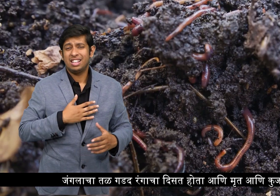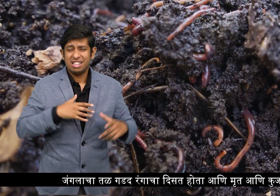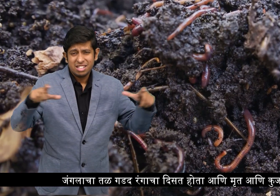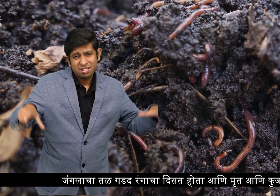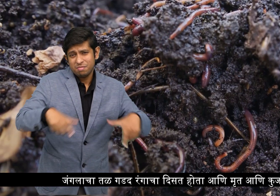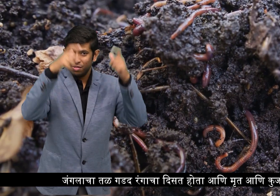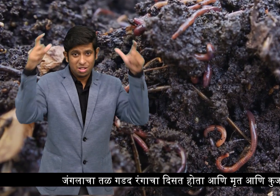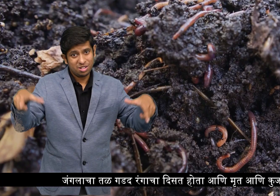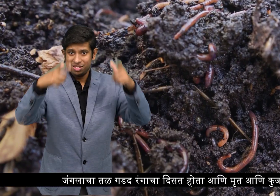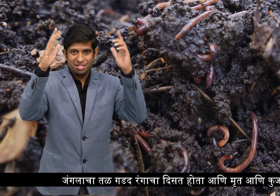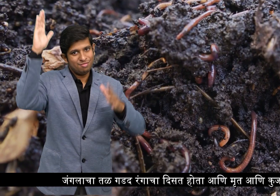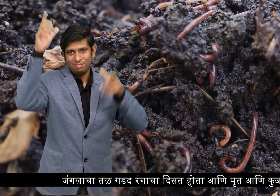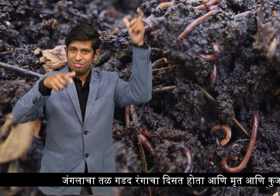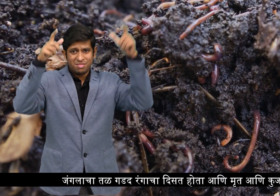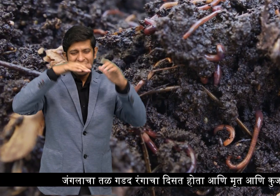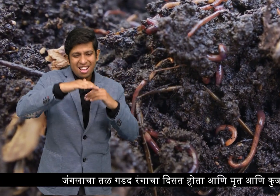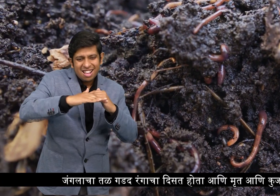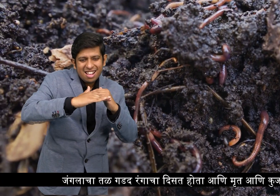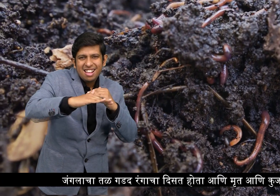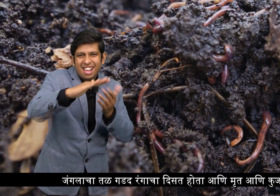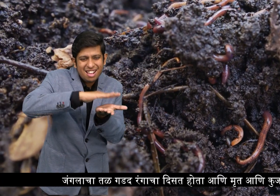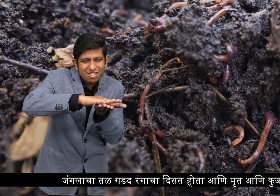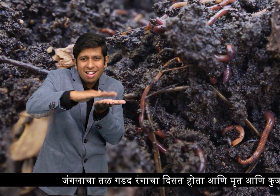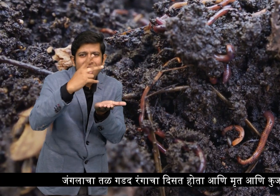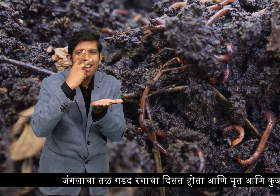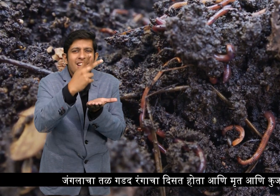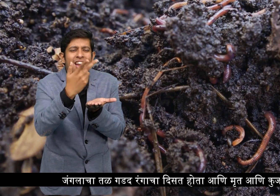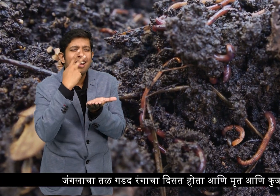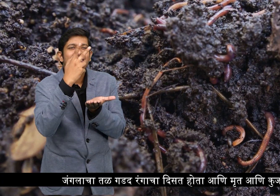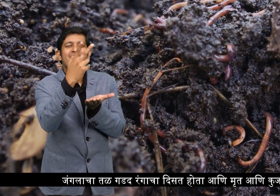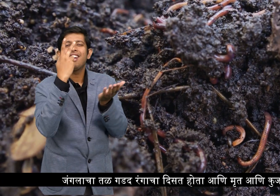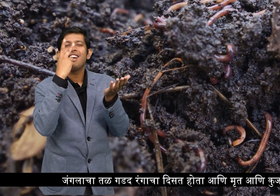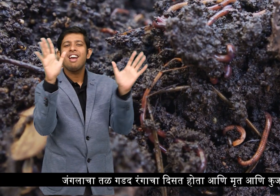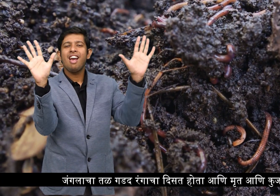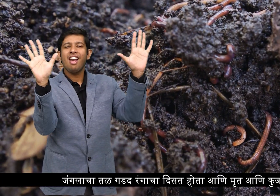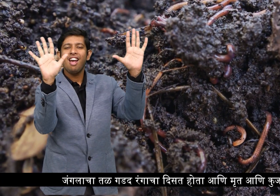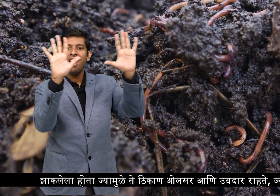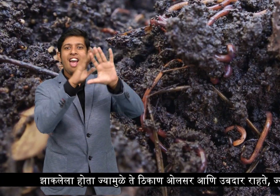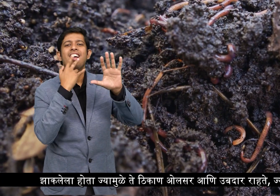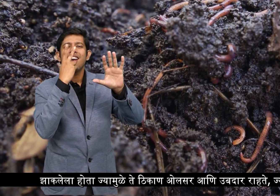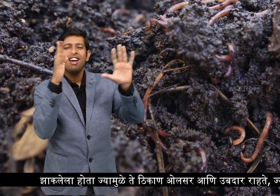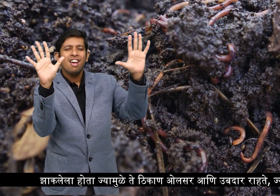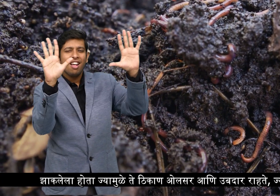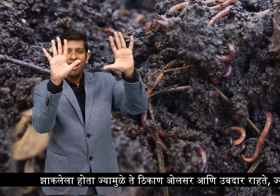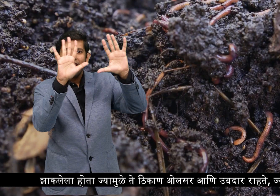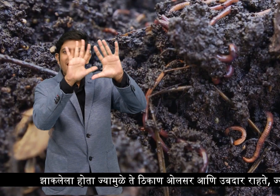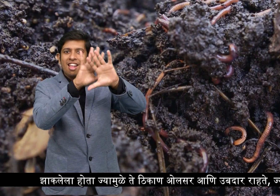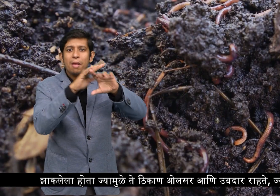जंगलाचा तळ गडद रंगाचा दिसत होता आणि मृत आणि कुजण्याच्या पदार्थांनी झाकलेला होता. त्यामुळे